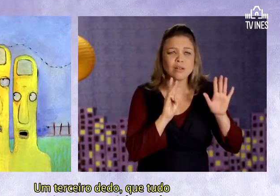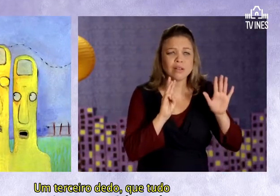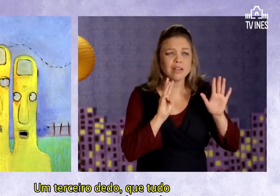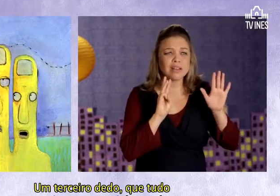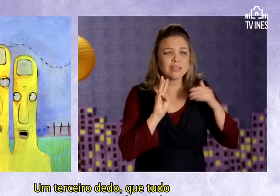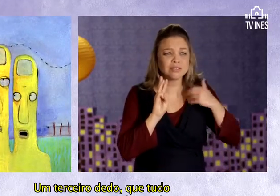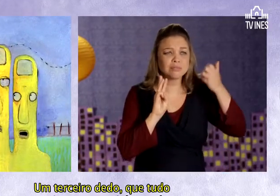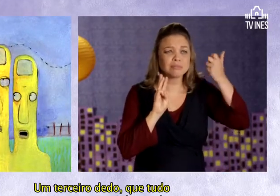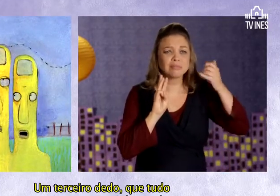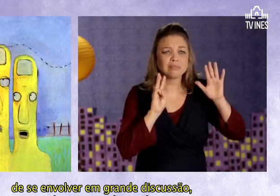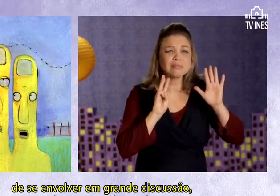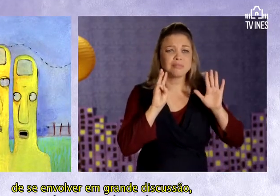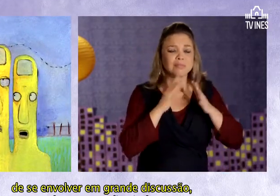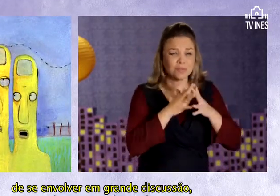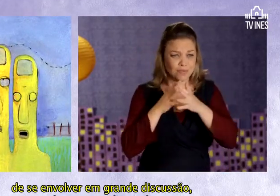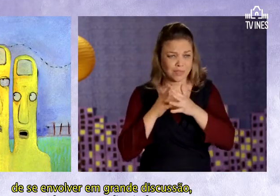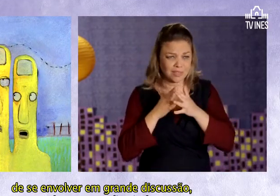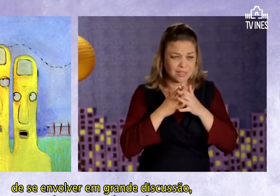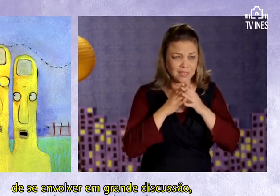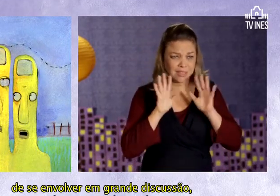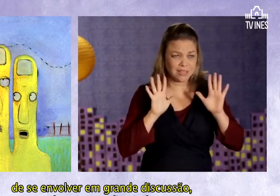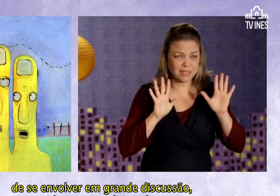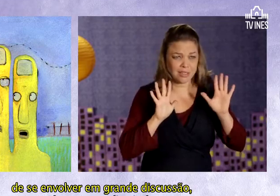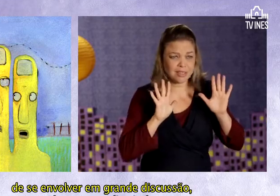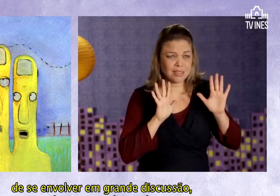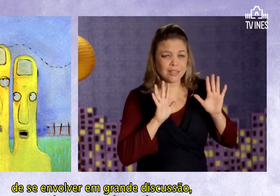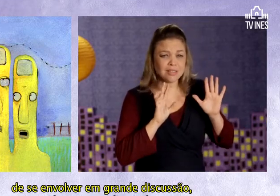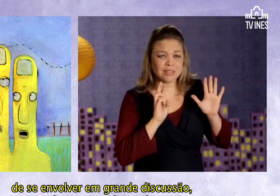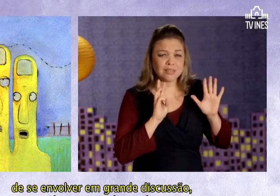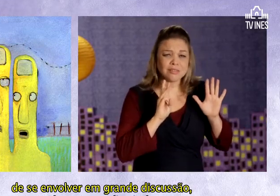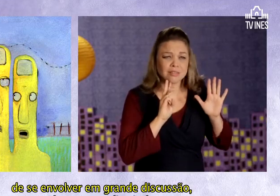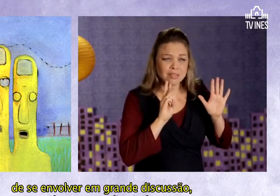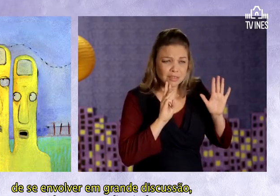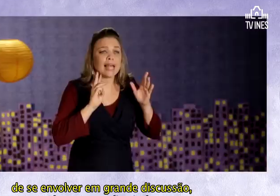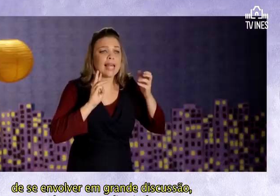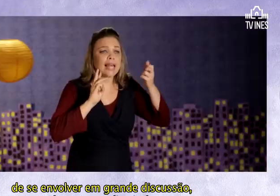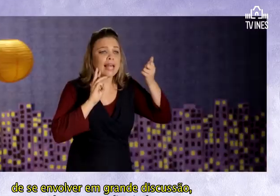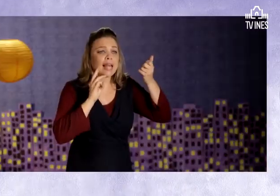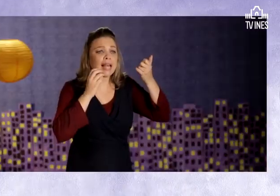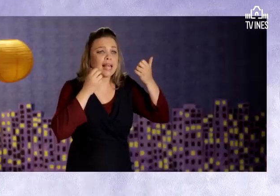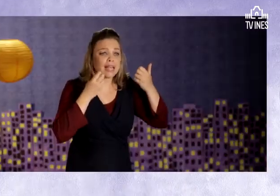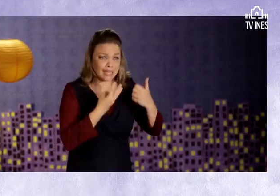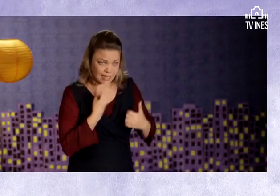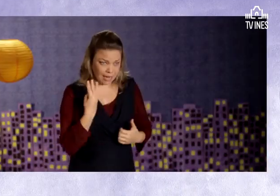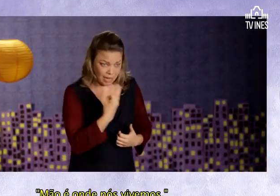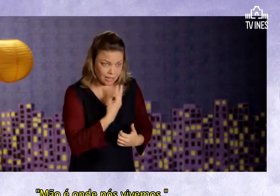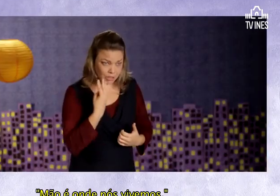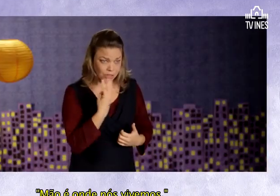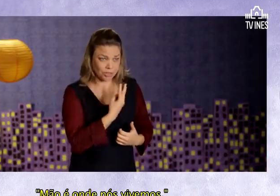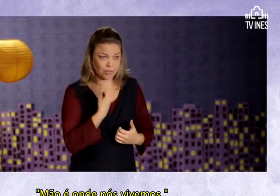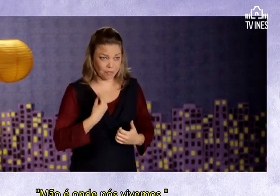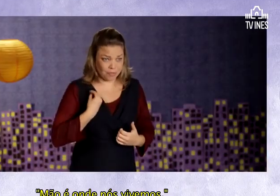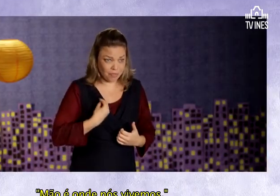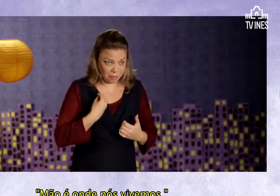mas que tinha medo de se envolver em grande discussão, achou que podia ajudar. Mão é onde nós